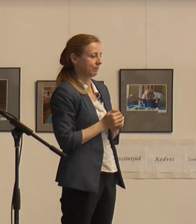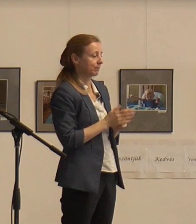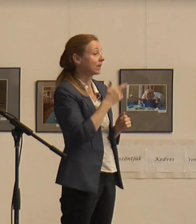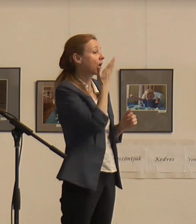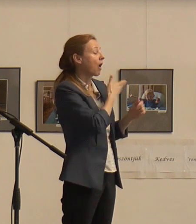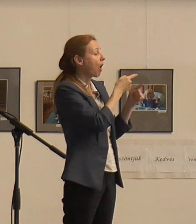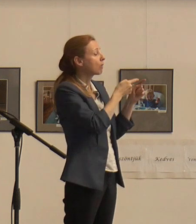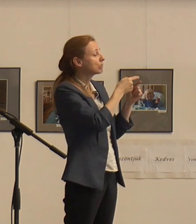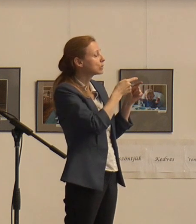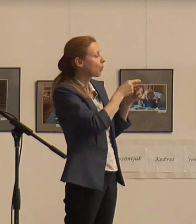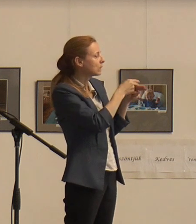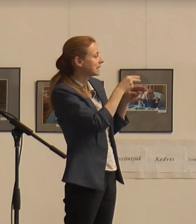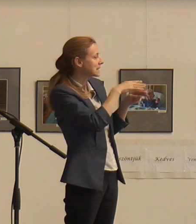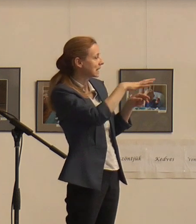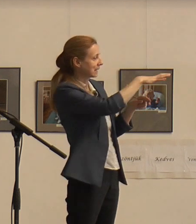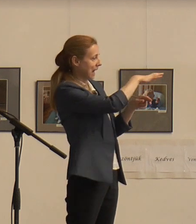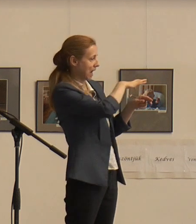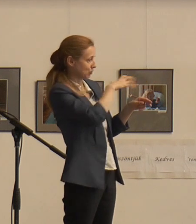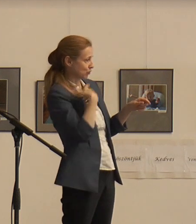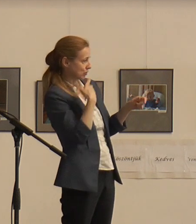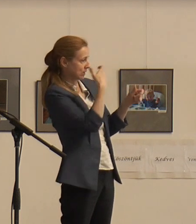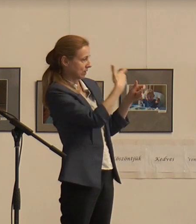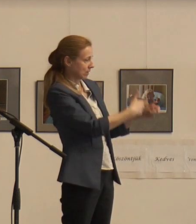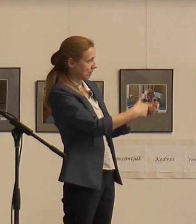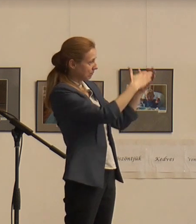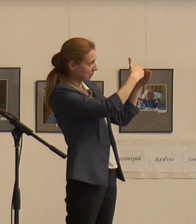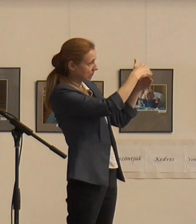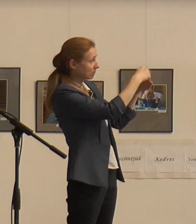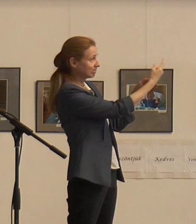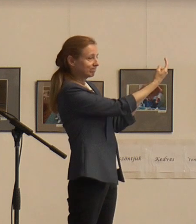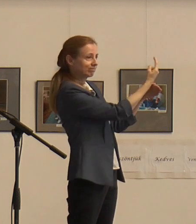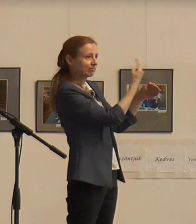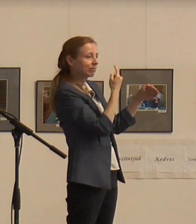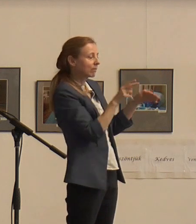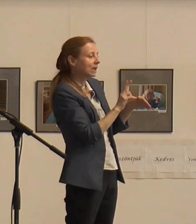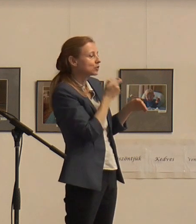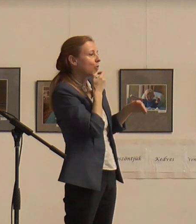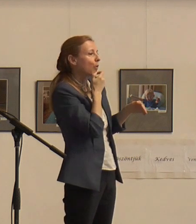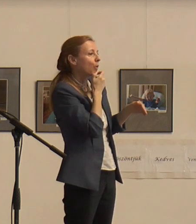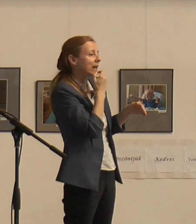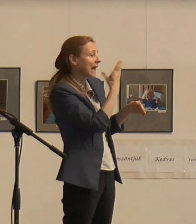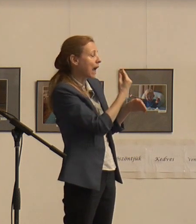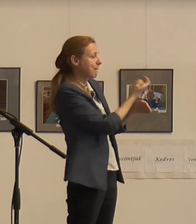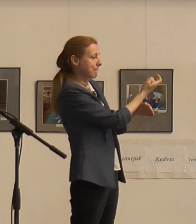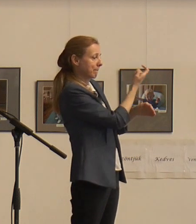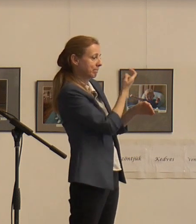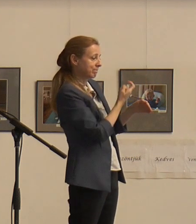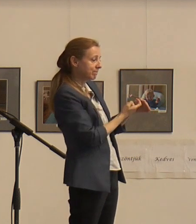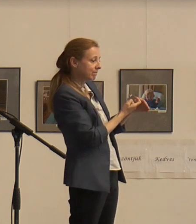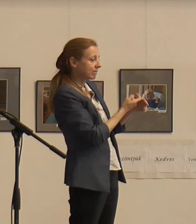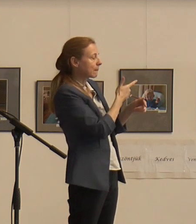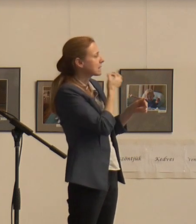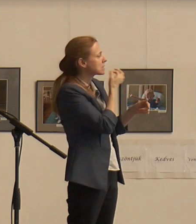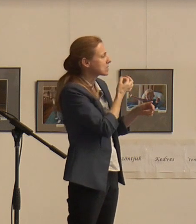Hogy az apró tisztása értem, a rony mögül kis öregemben lépett ki, s mert